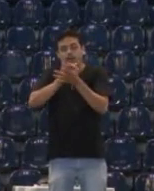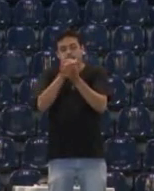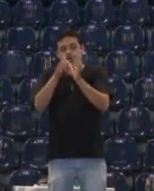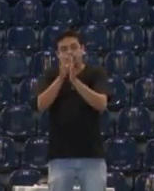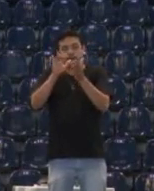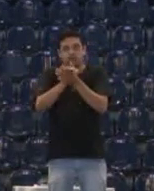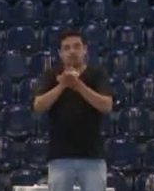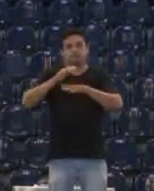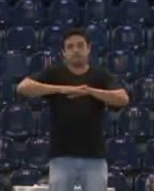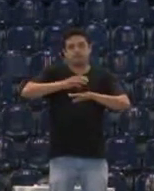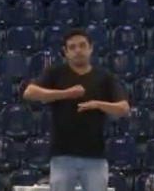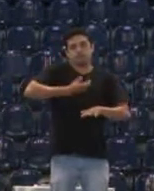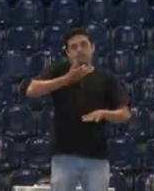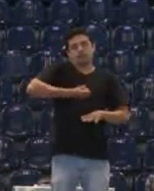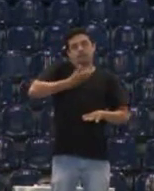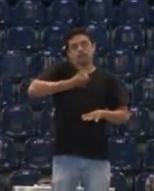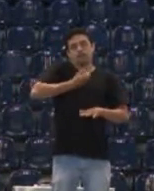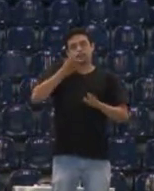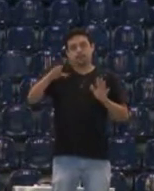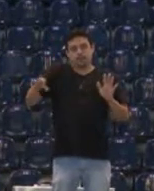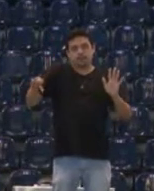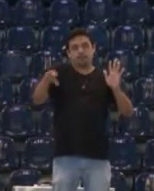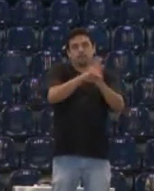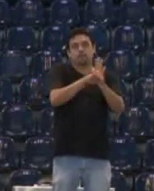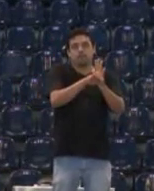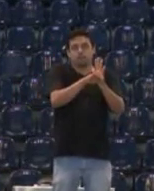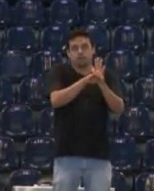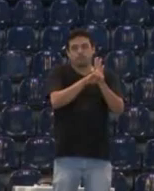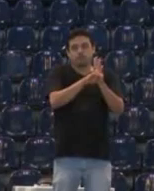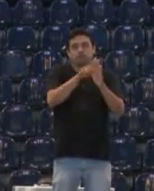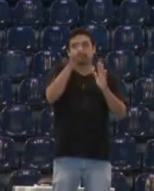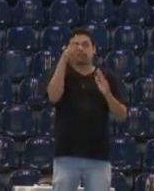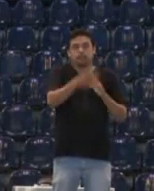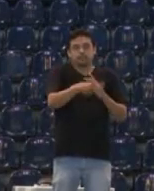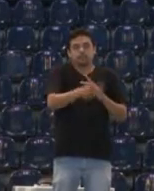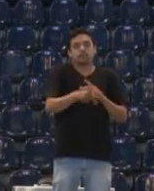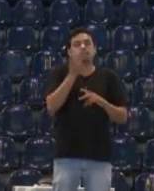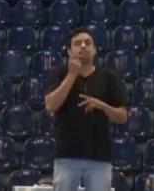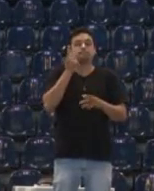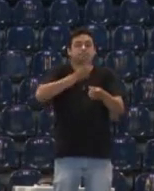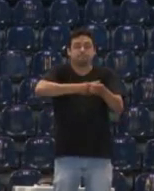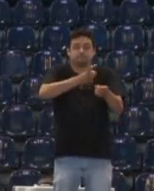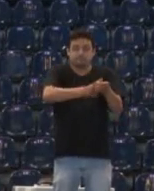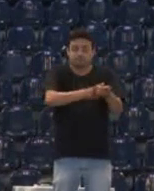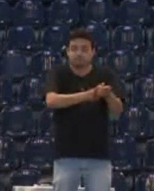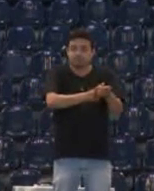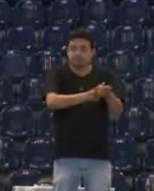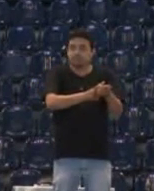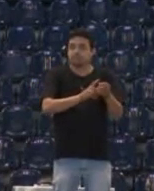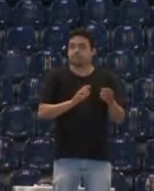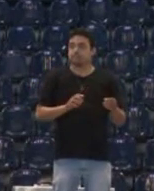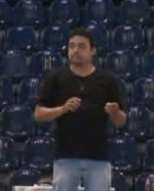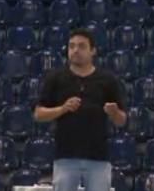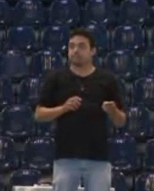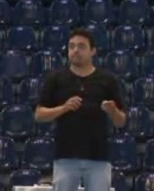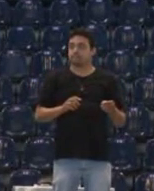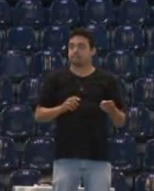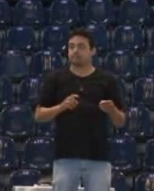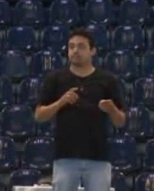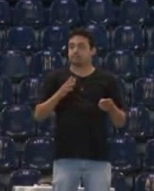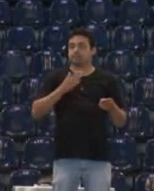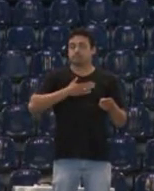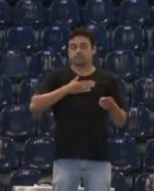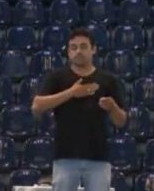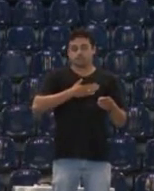as minha irmã faz parte tá só para a criação as minhas